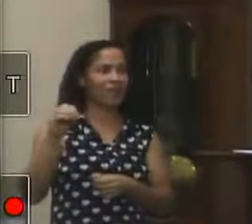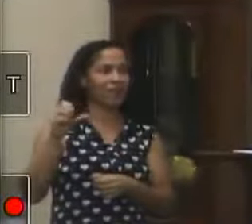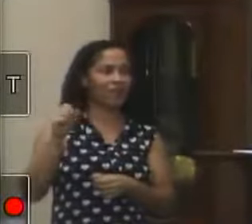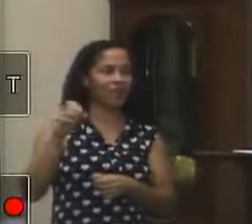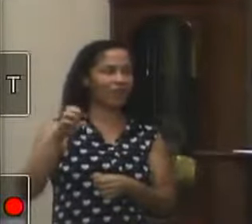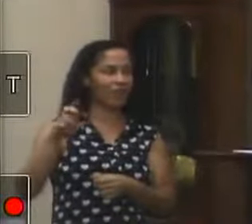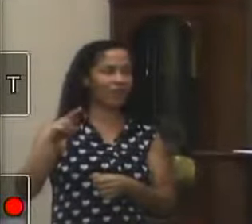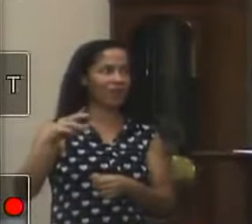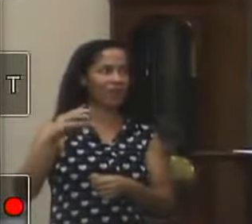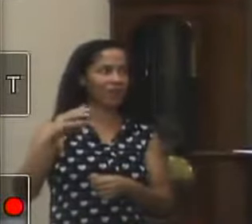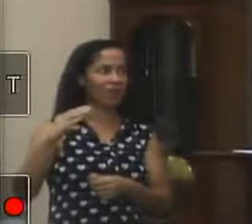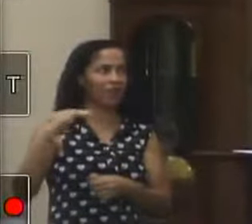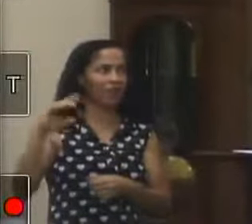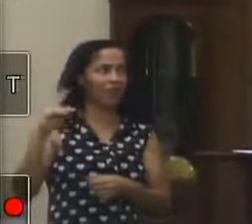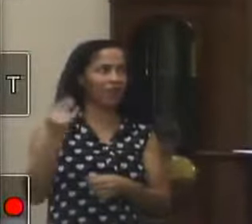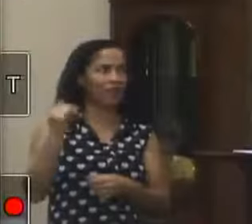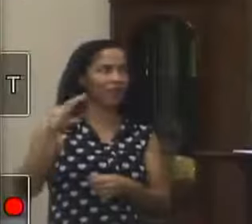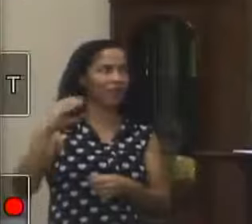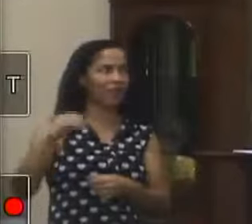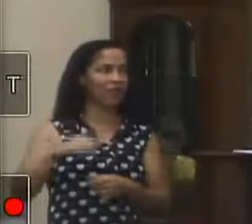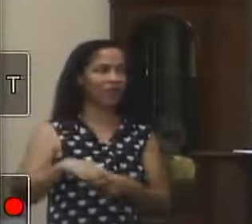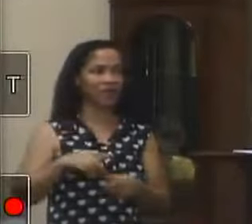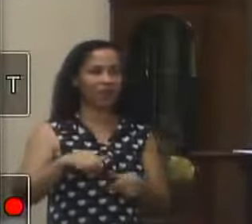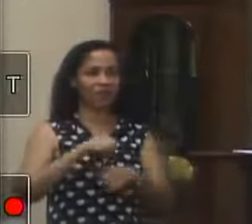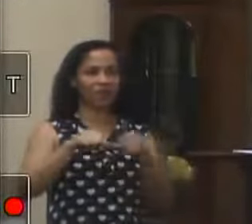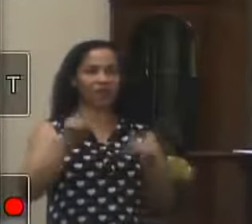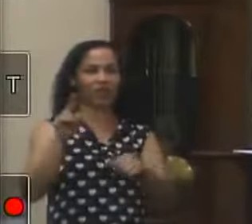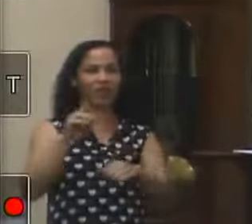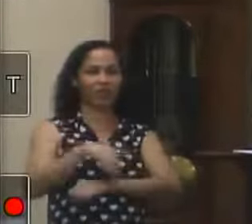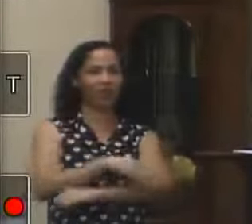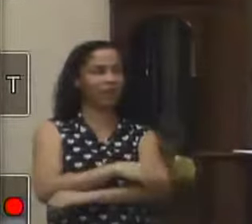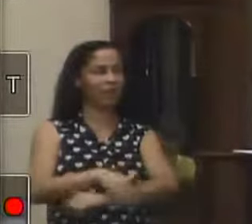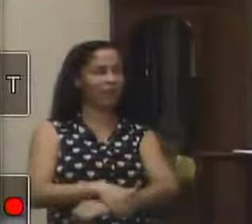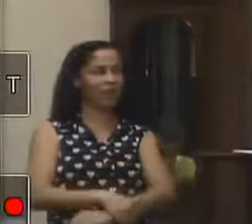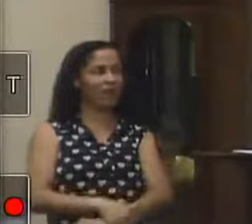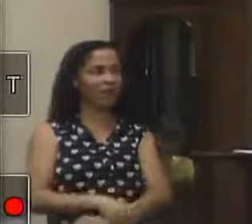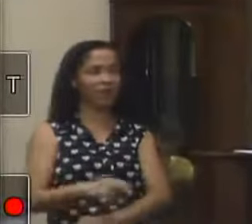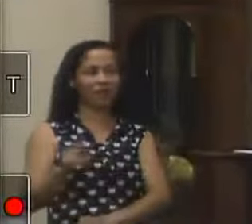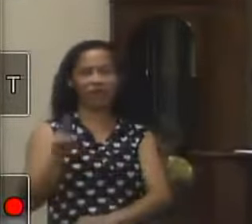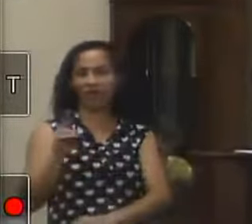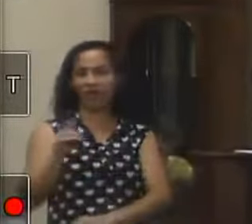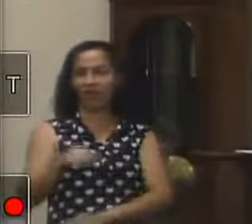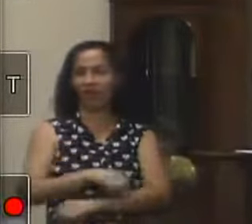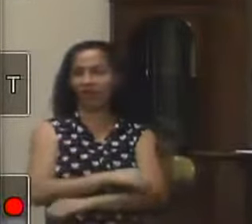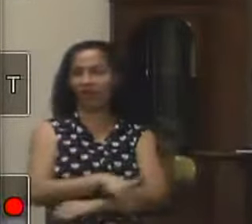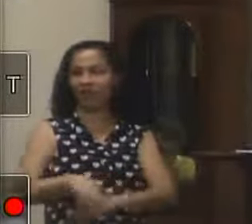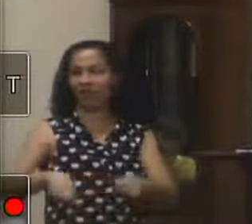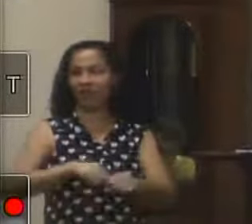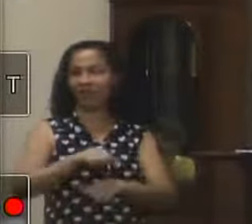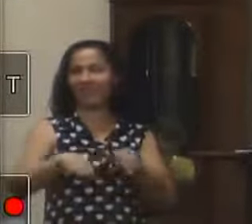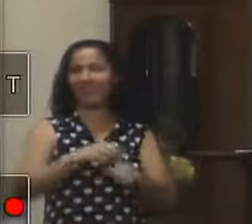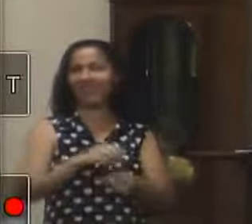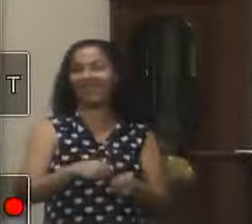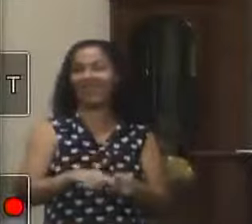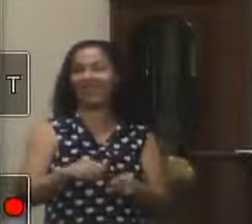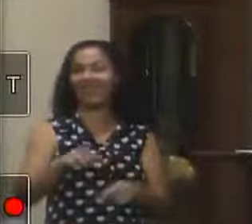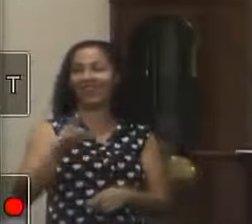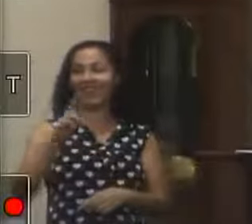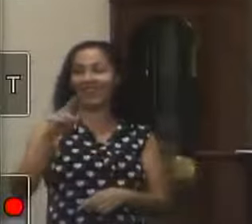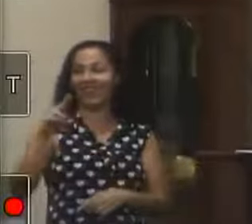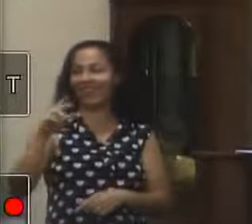igual aquela, parece aquela, vou mudar o nome dela, eu vou mudar o nome daquela rua, vou colocar Rua dos